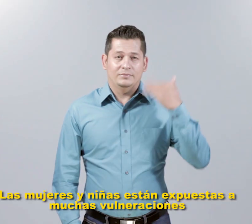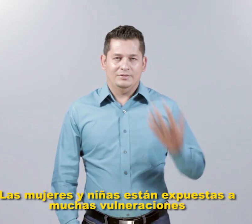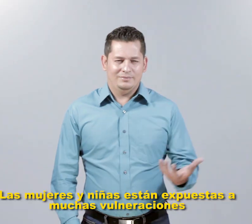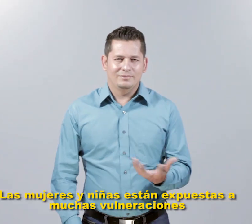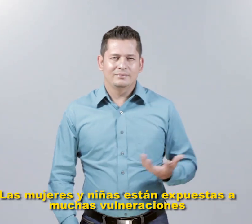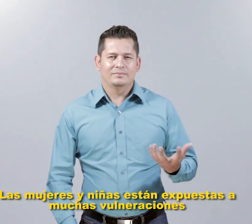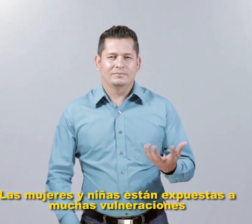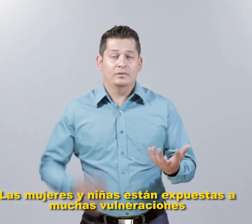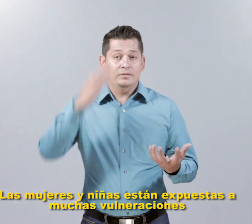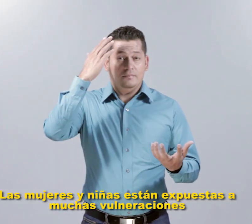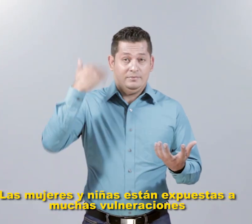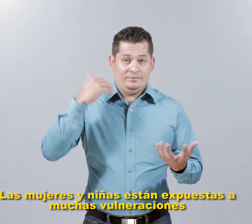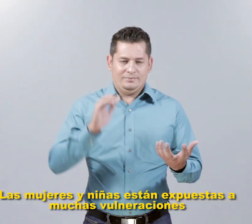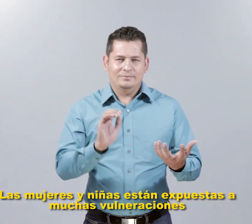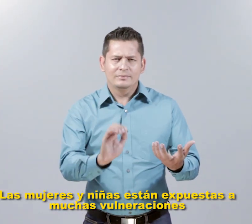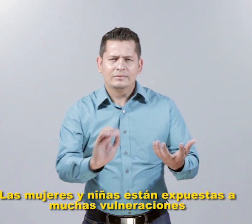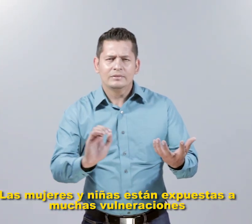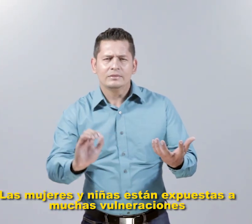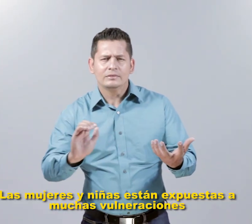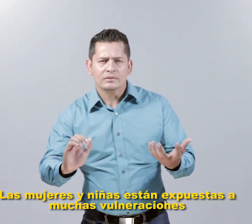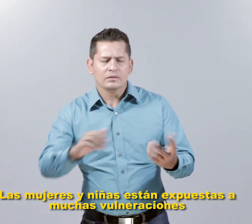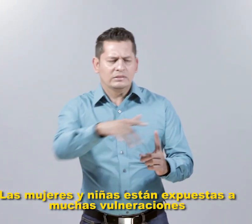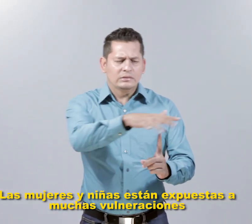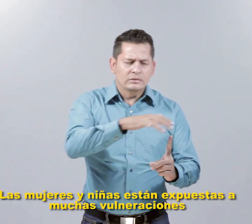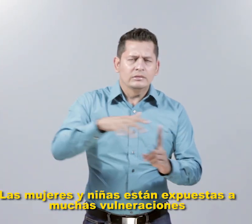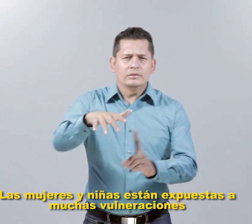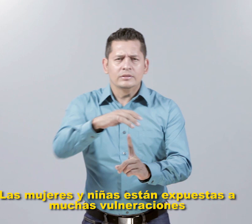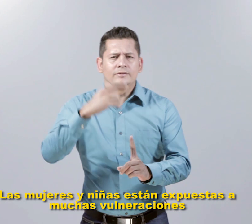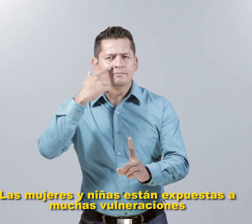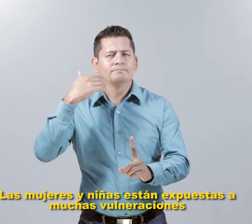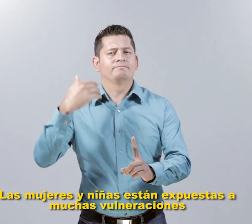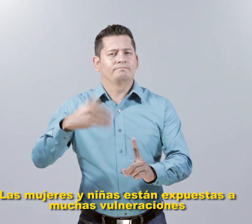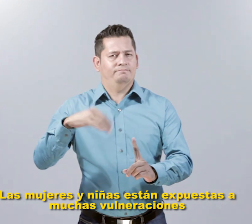Las mujeres y las niñas están expuestas a muchas vulneraciones